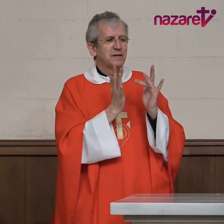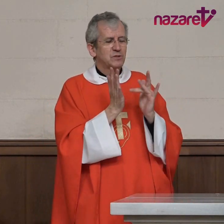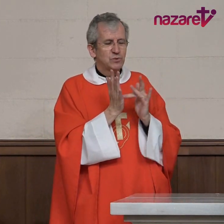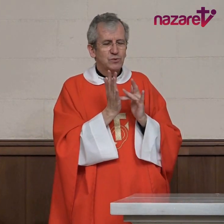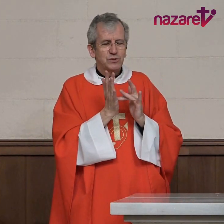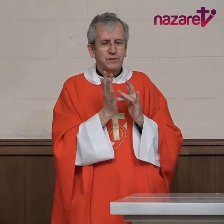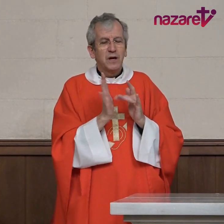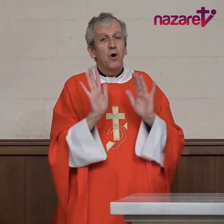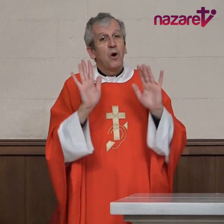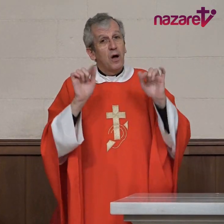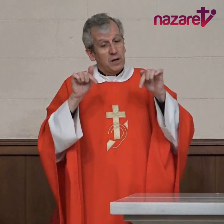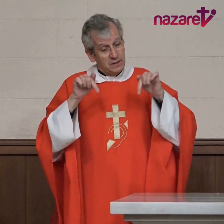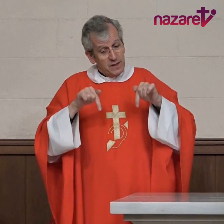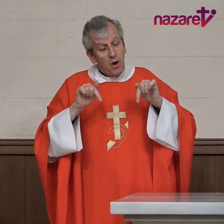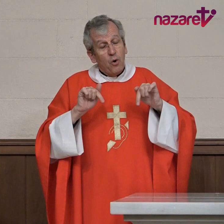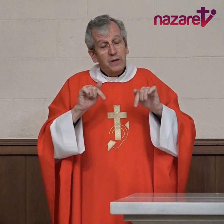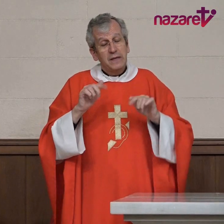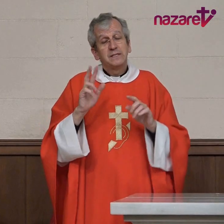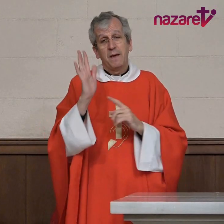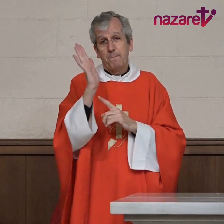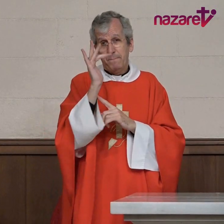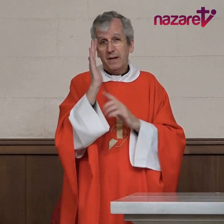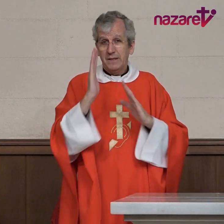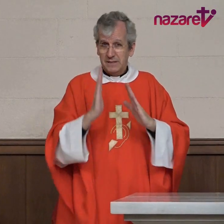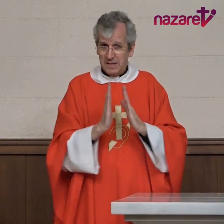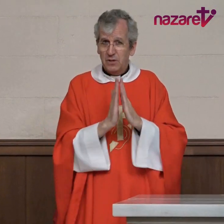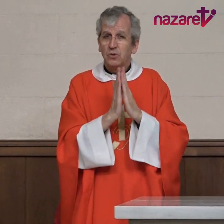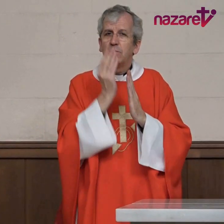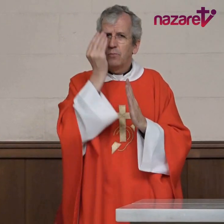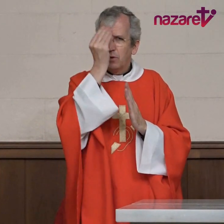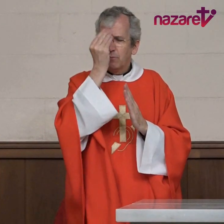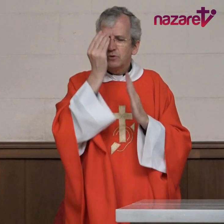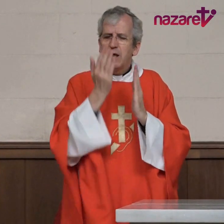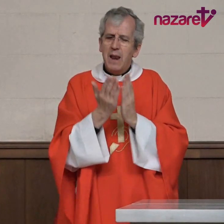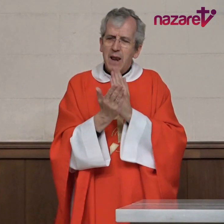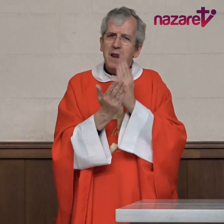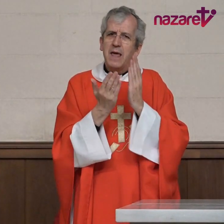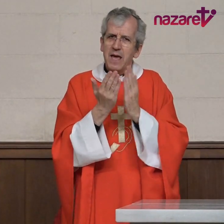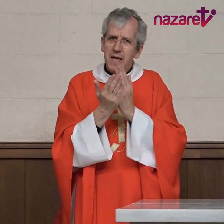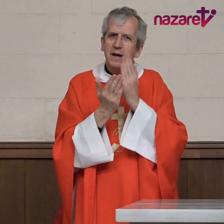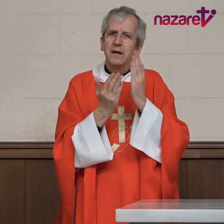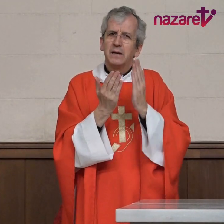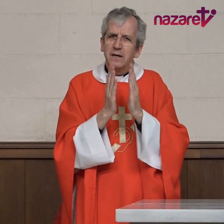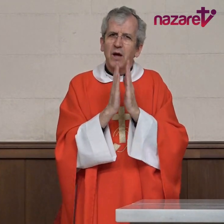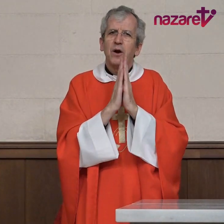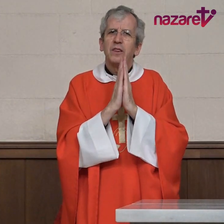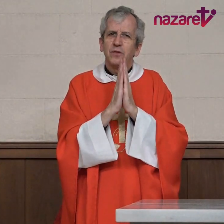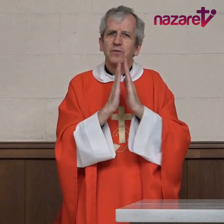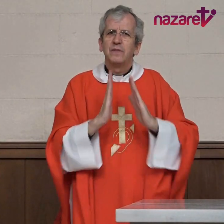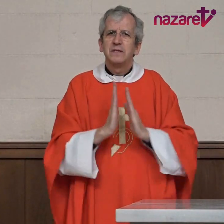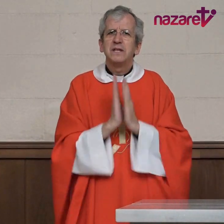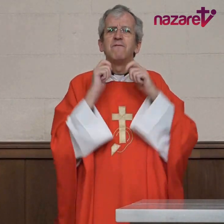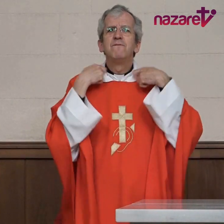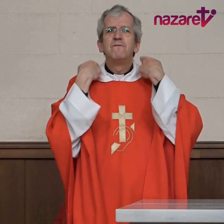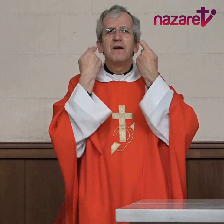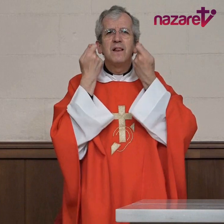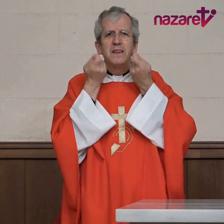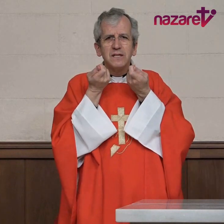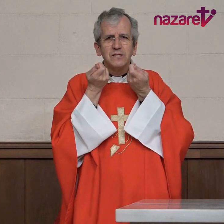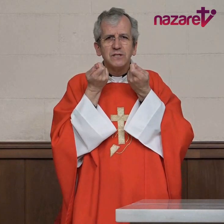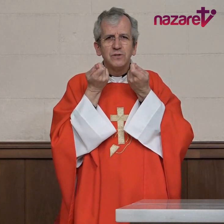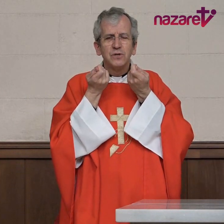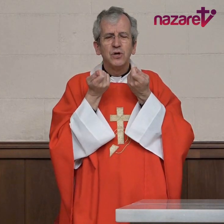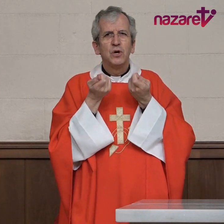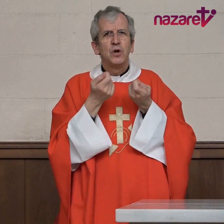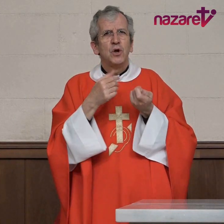Quizás hoy, que es Viernes Santo, podamos leer con calma la oración de San Francisco, la que se titula «No